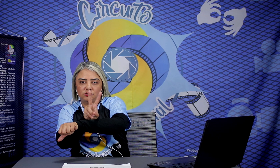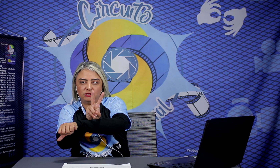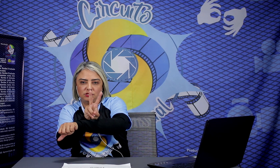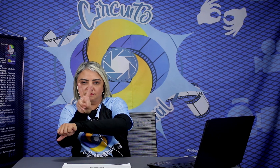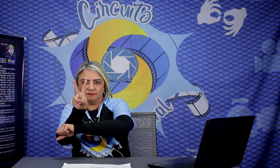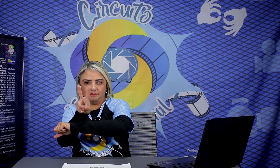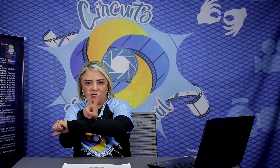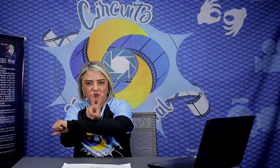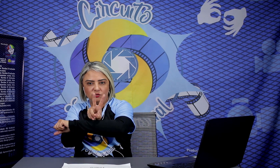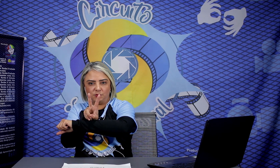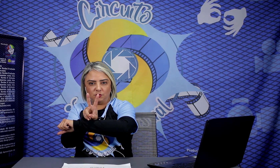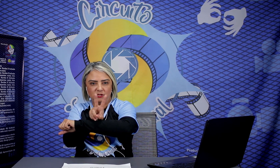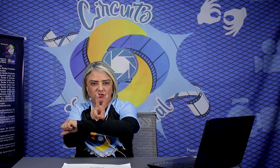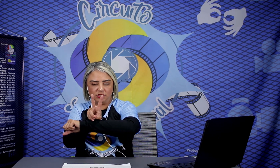Vigilante, que é o de proteger.